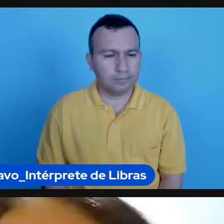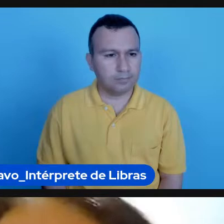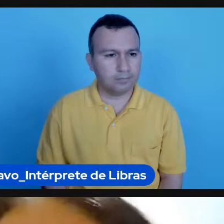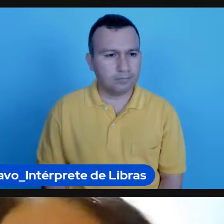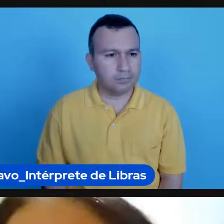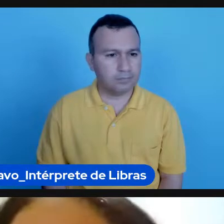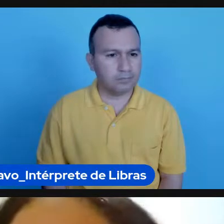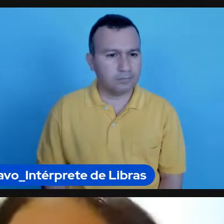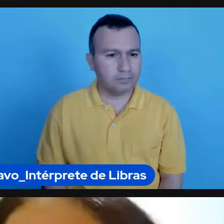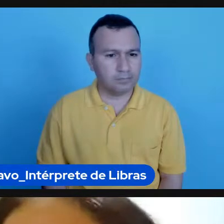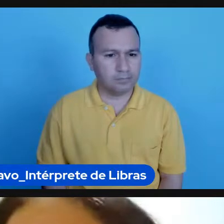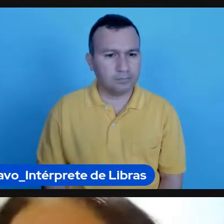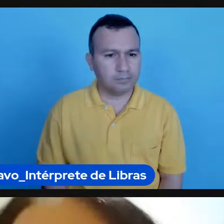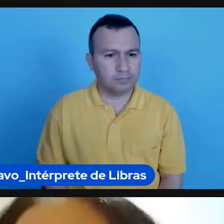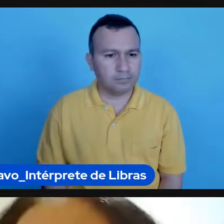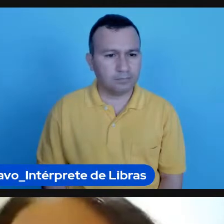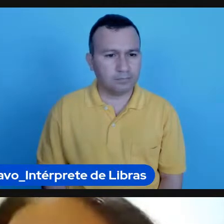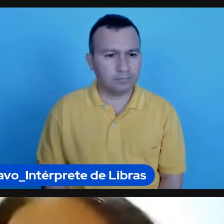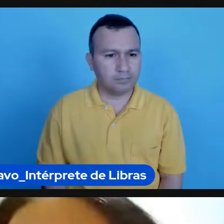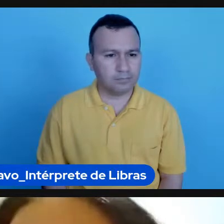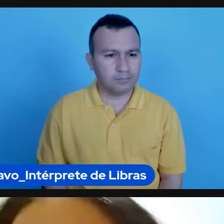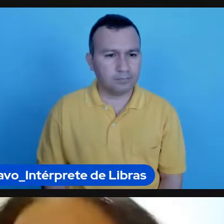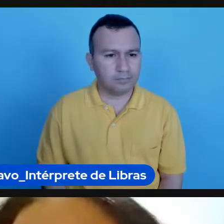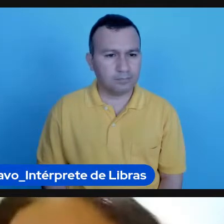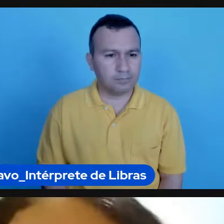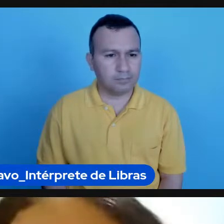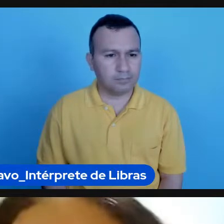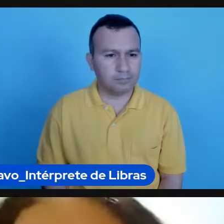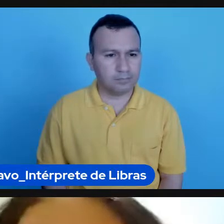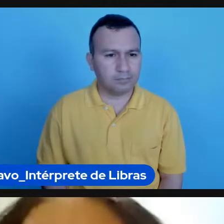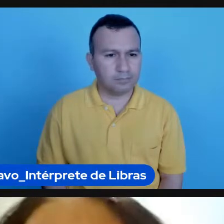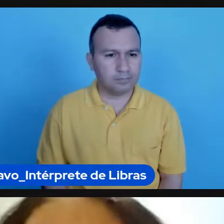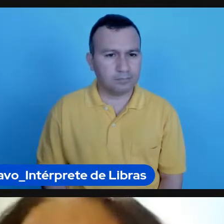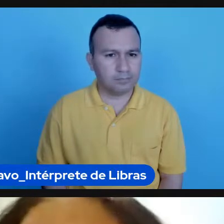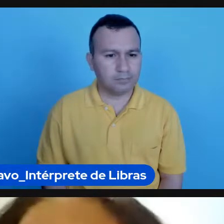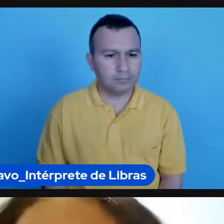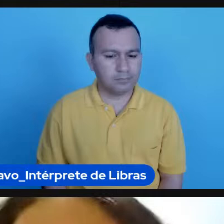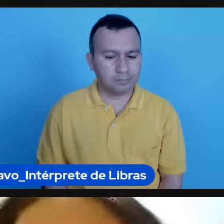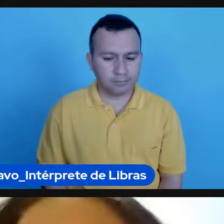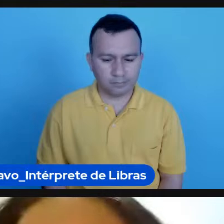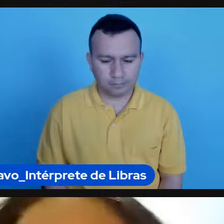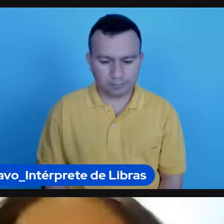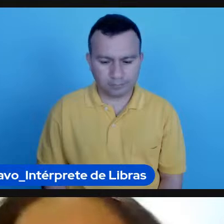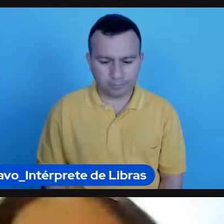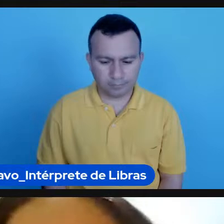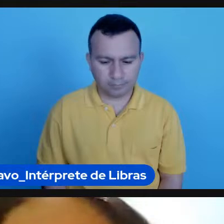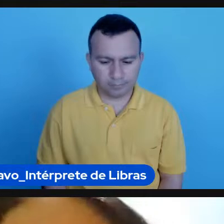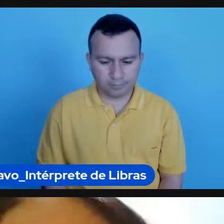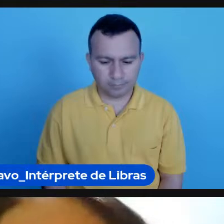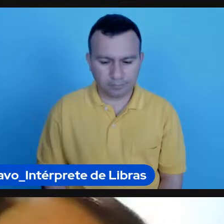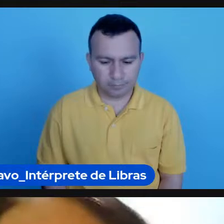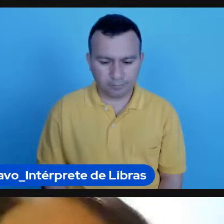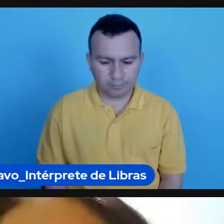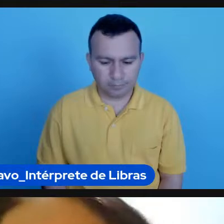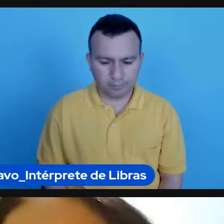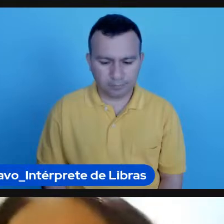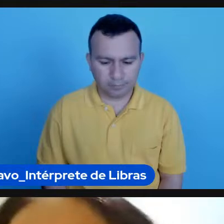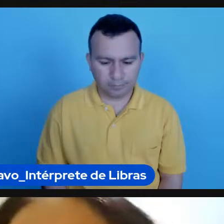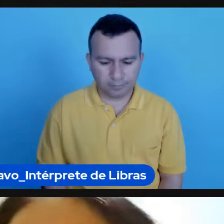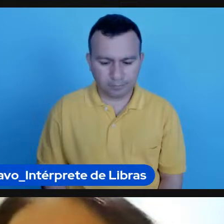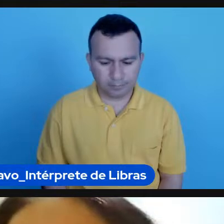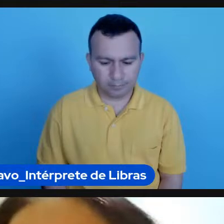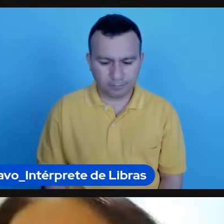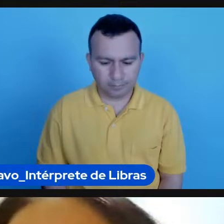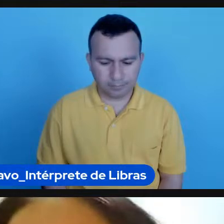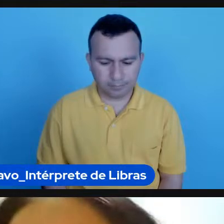limitações, porque essas limitações, elas precisam ser identificadas,